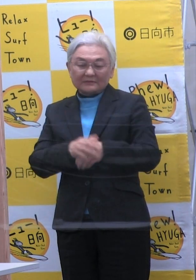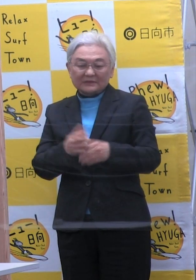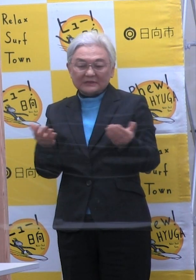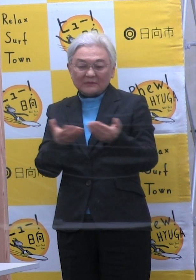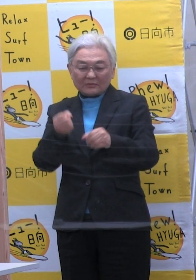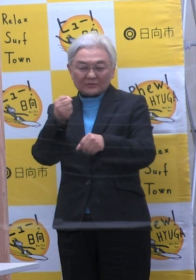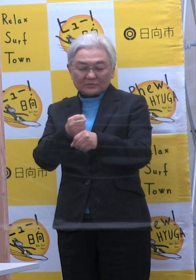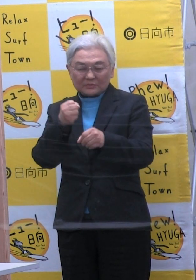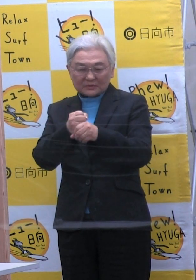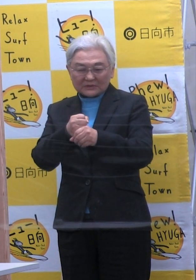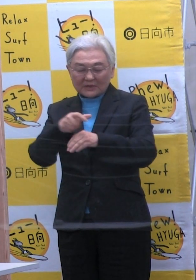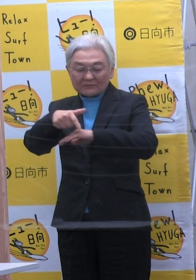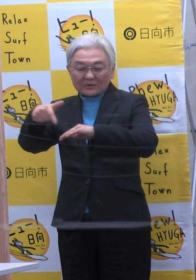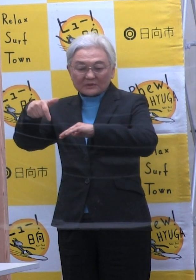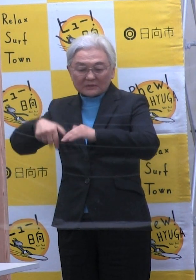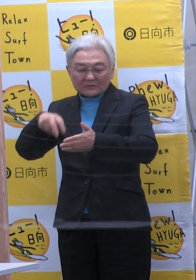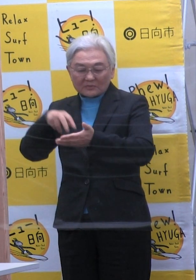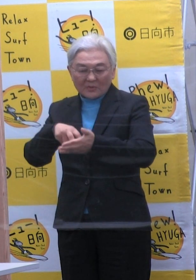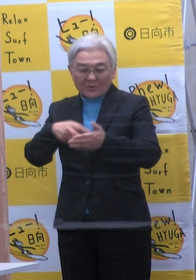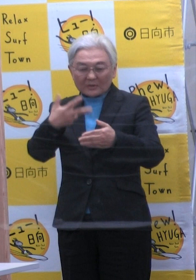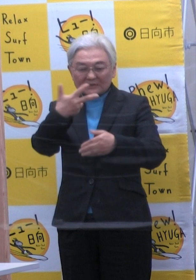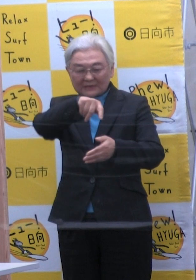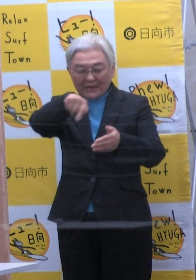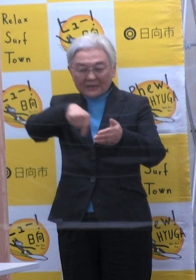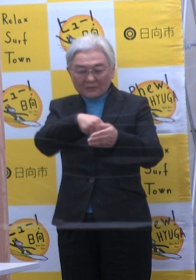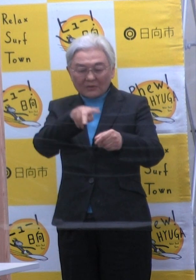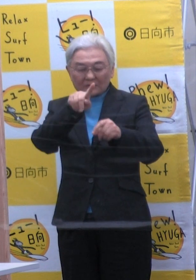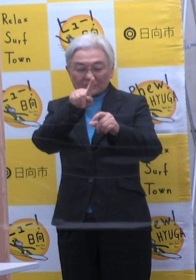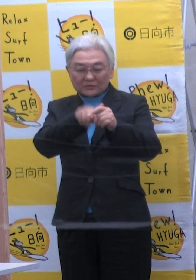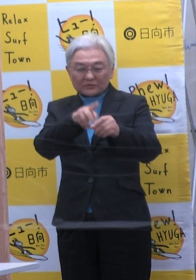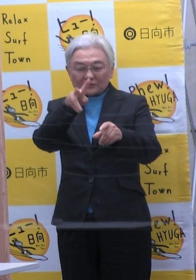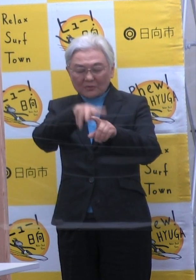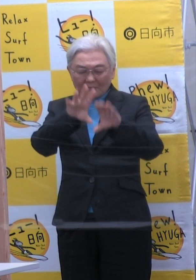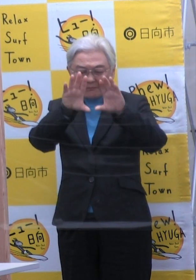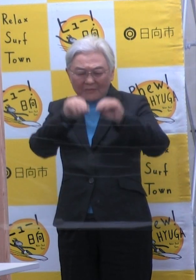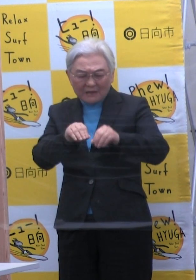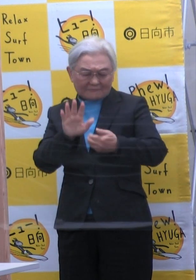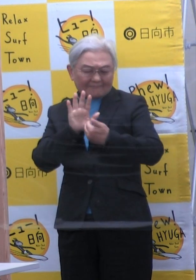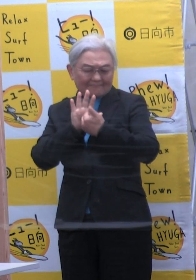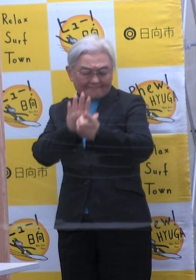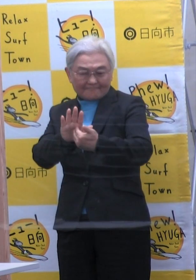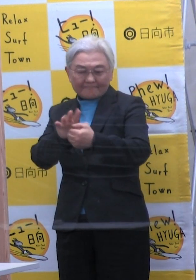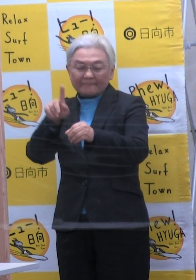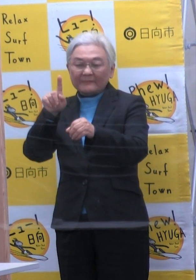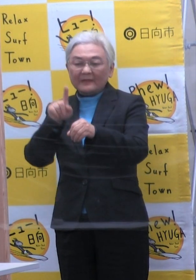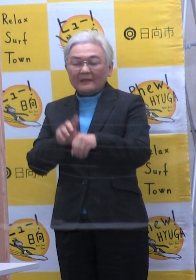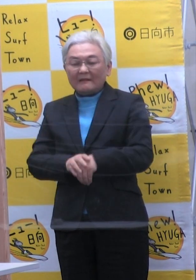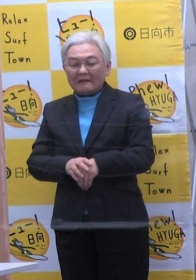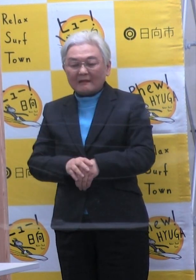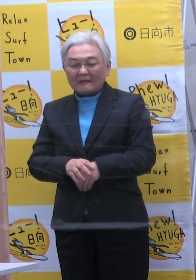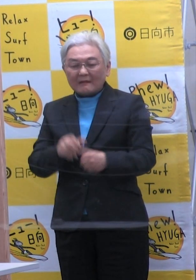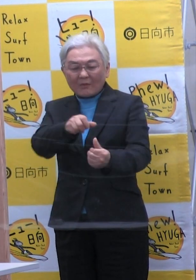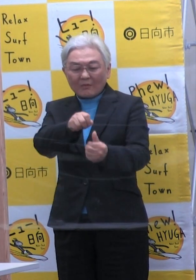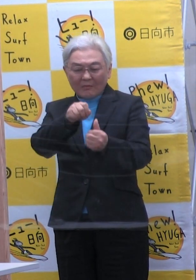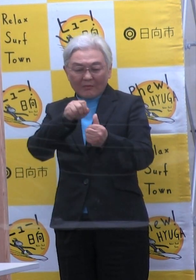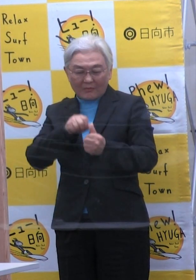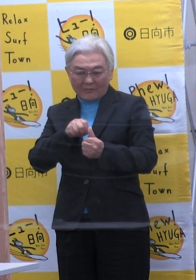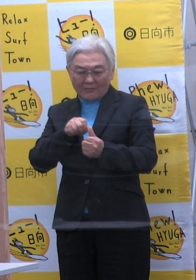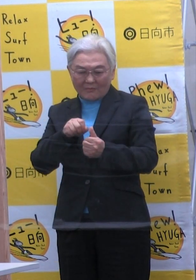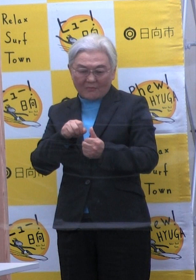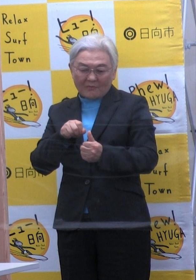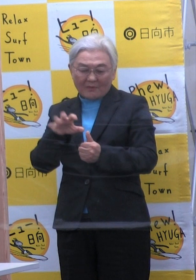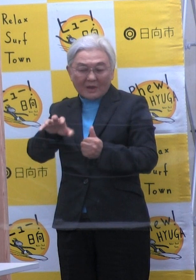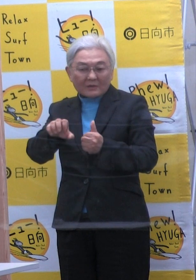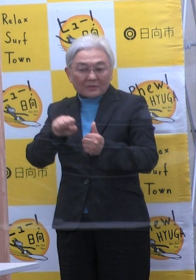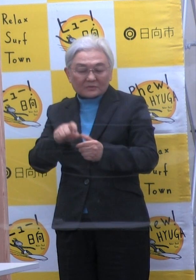ジェクトとして、市内中小企業等の廃業を防ぎ、安定的な雇用の場を確